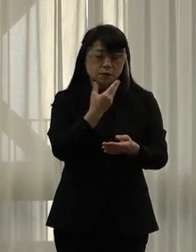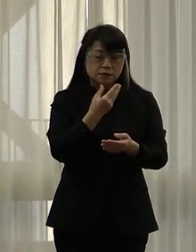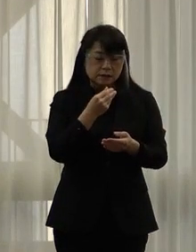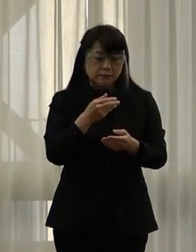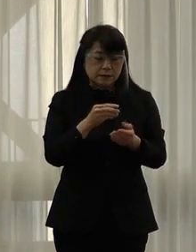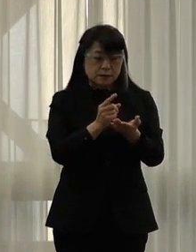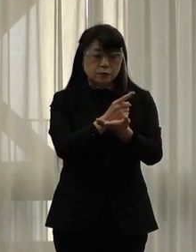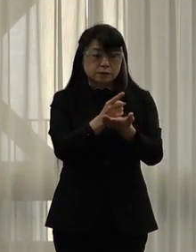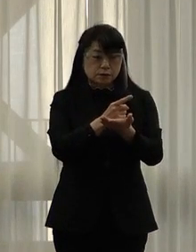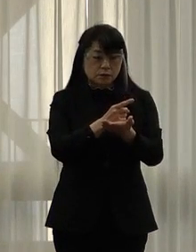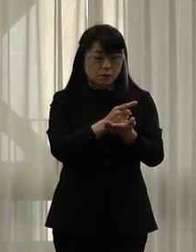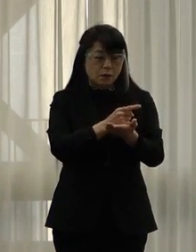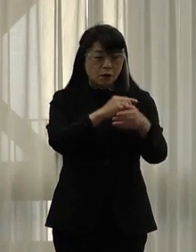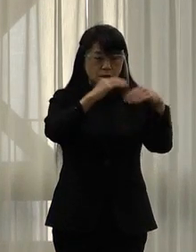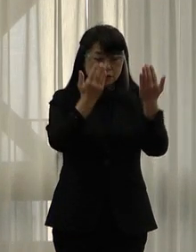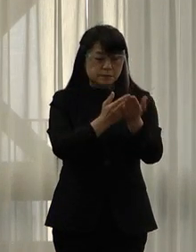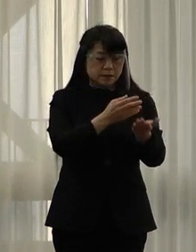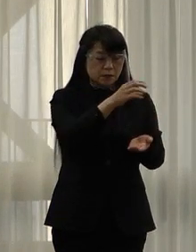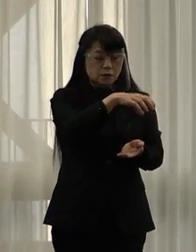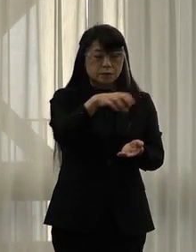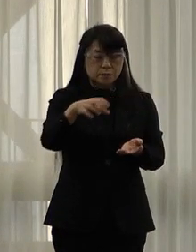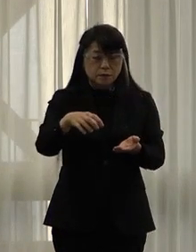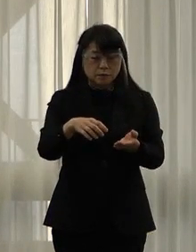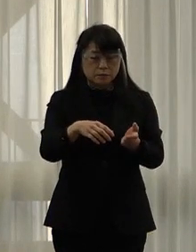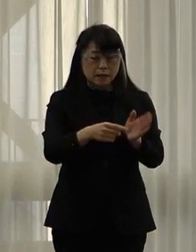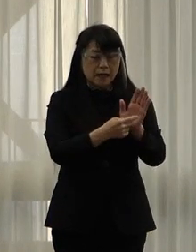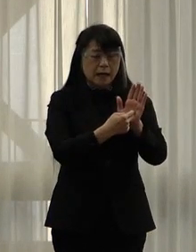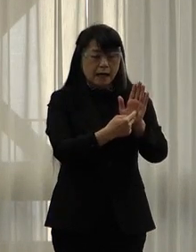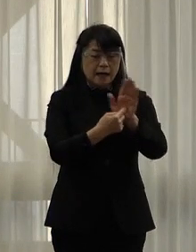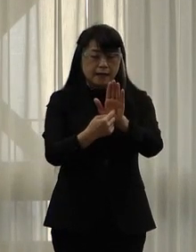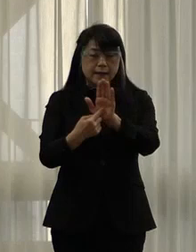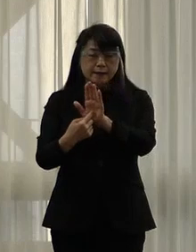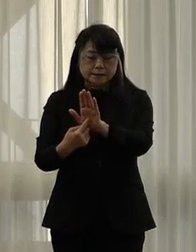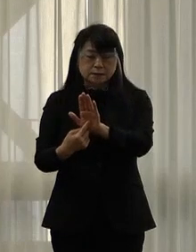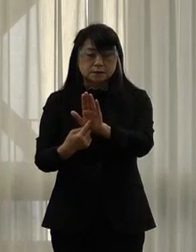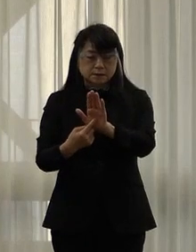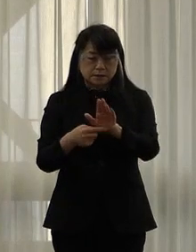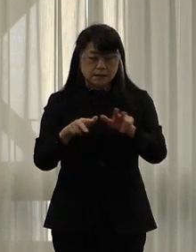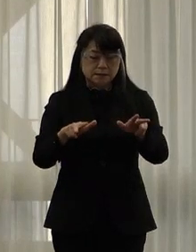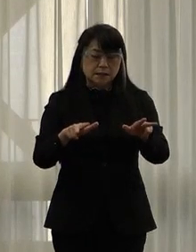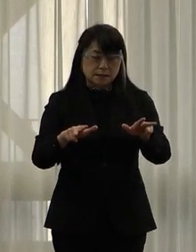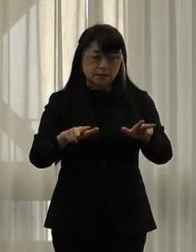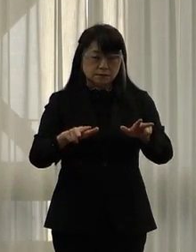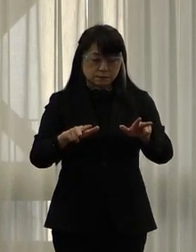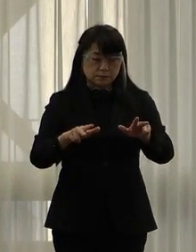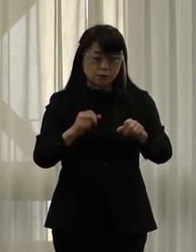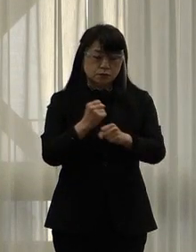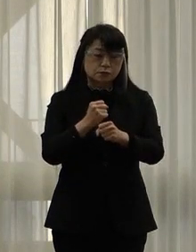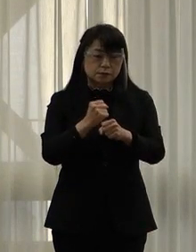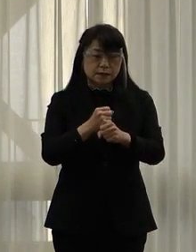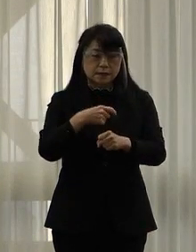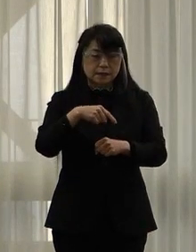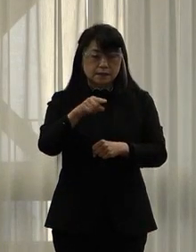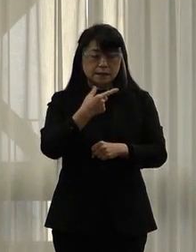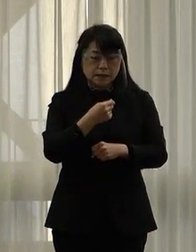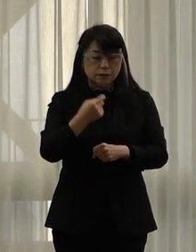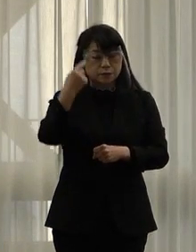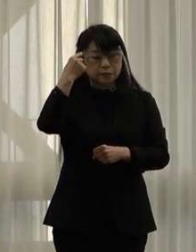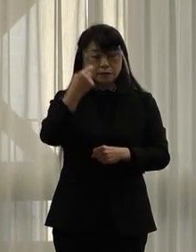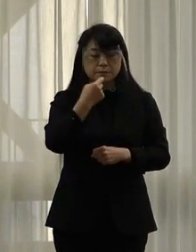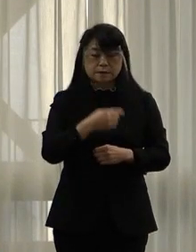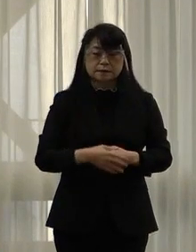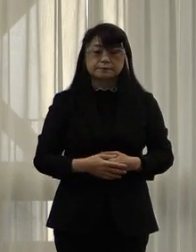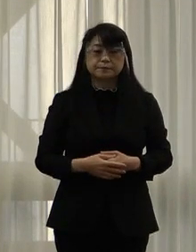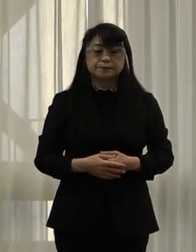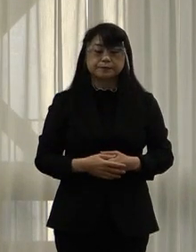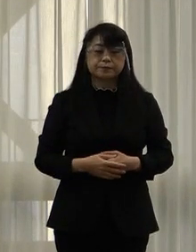全ての部門が反映した政策形成にしていくという、そんなことを考えているところで